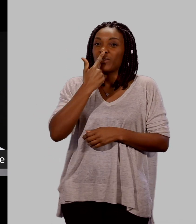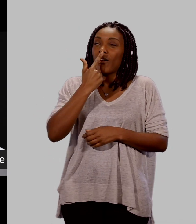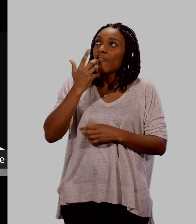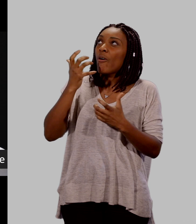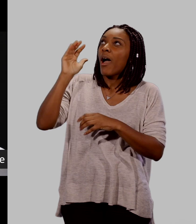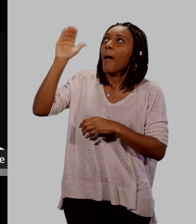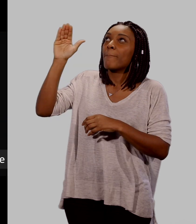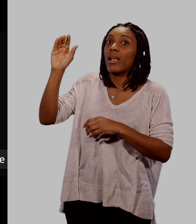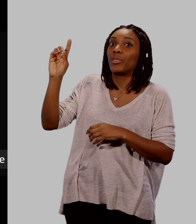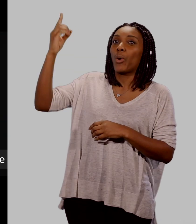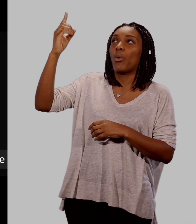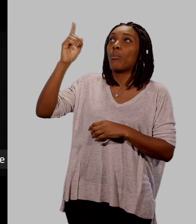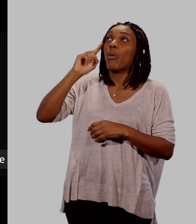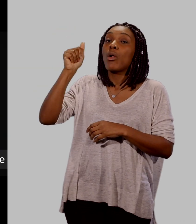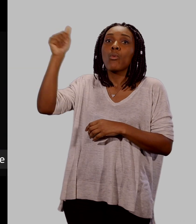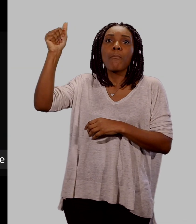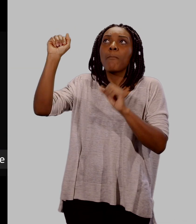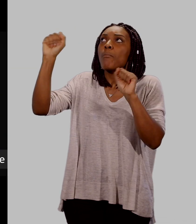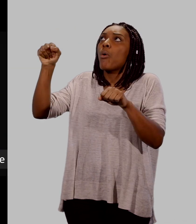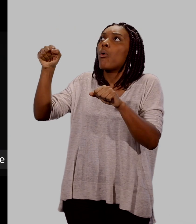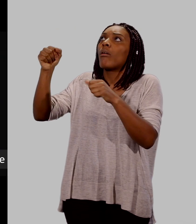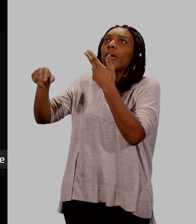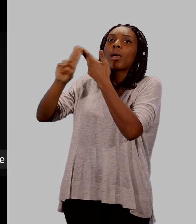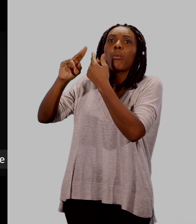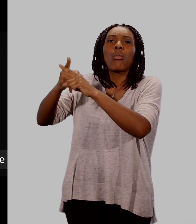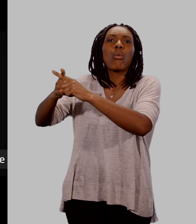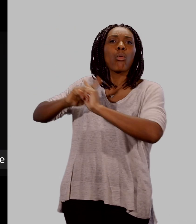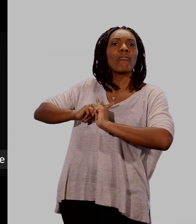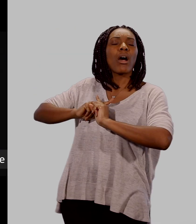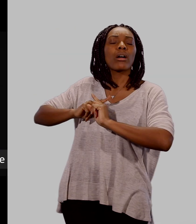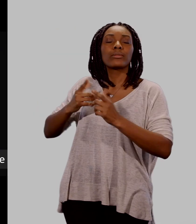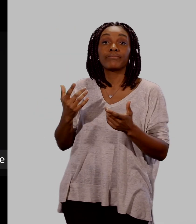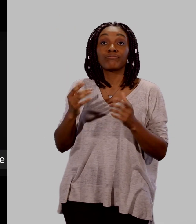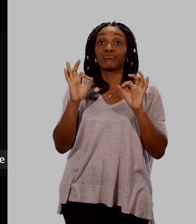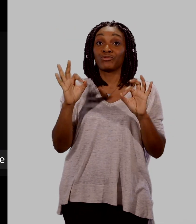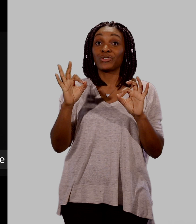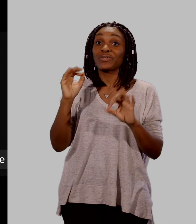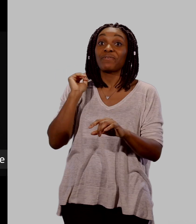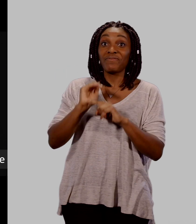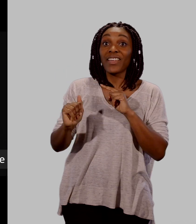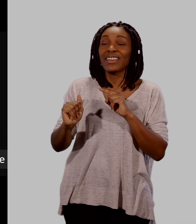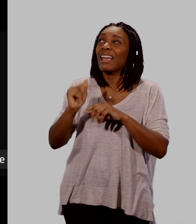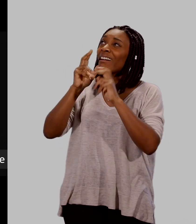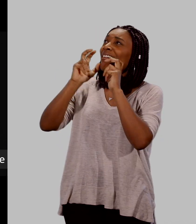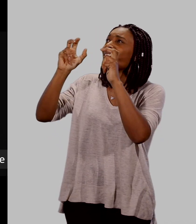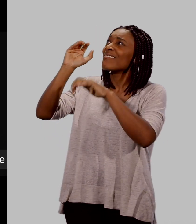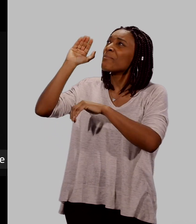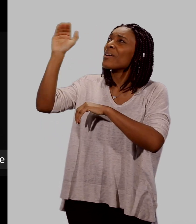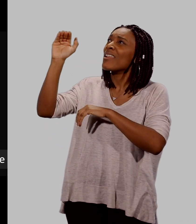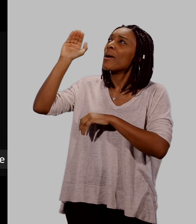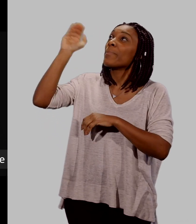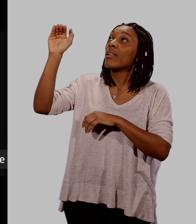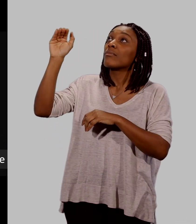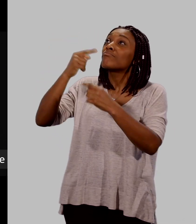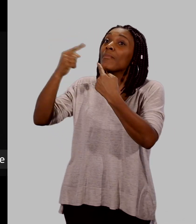directement à mon Créateur, puisque pour moi, lui seul pouvait réellement me convaincre et me parler. C'est ce que j'ai fait. J'ai crié à